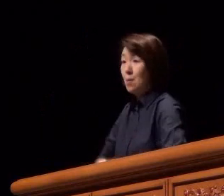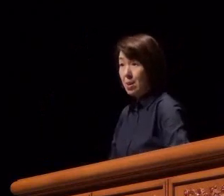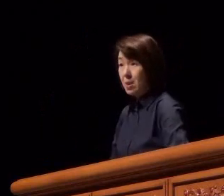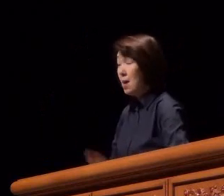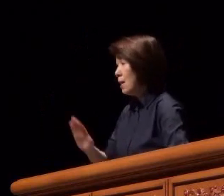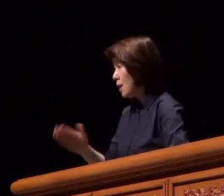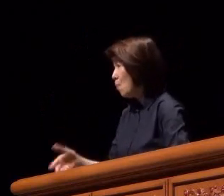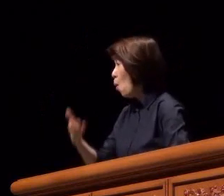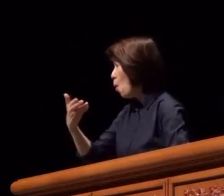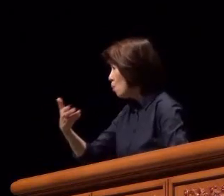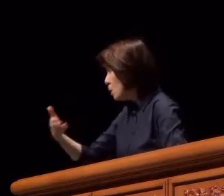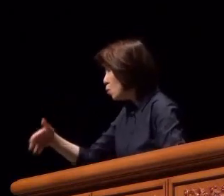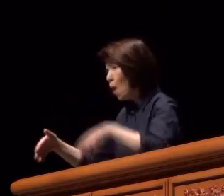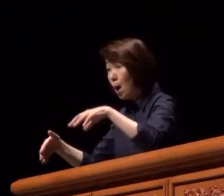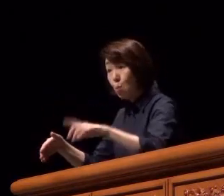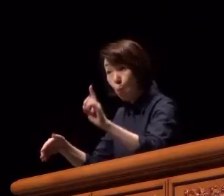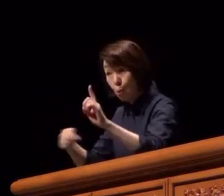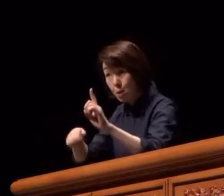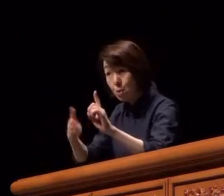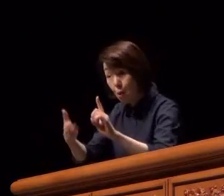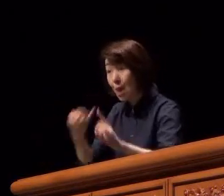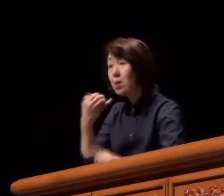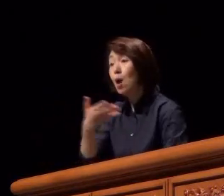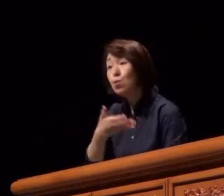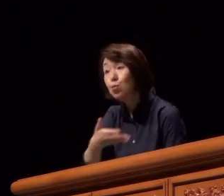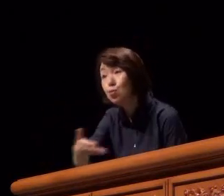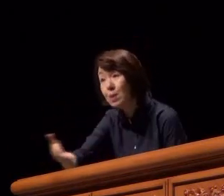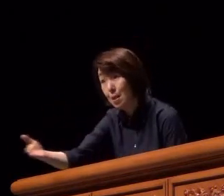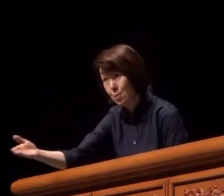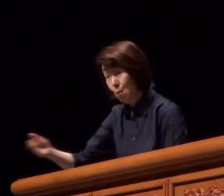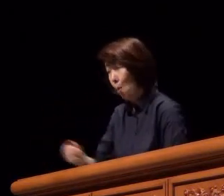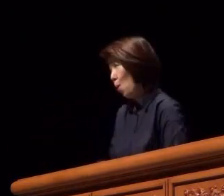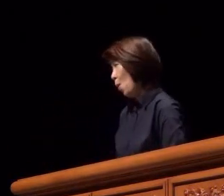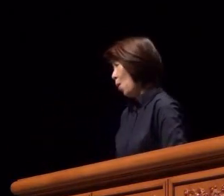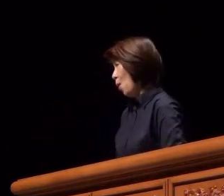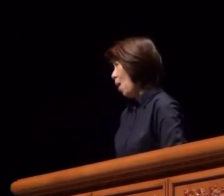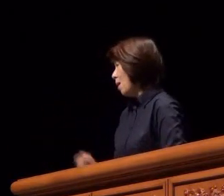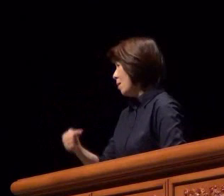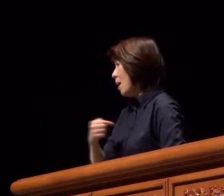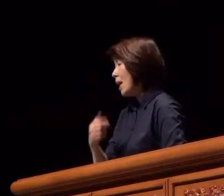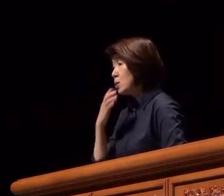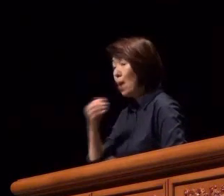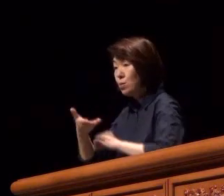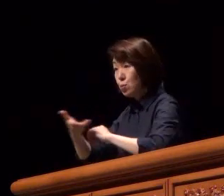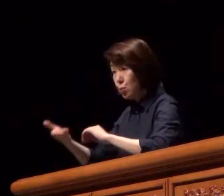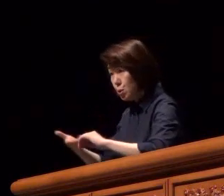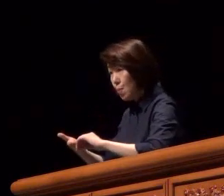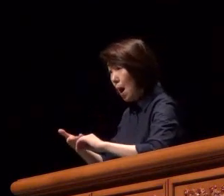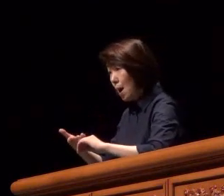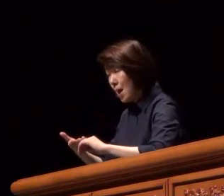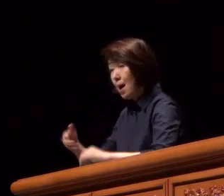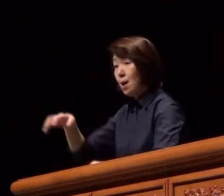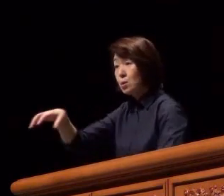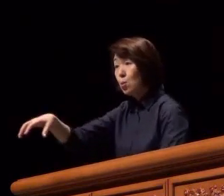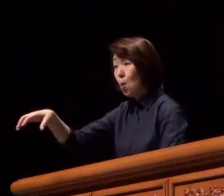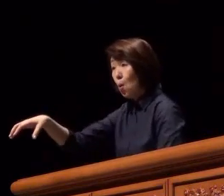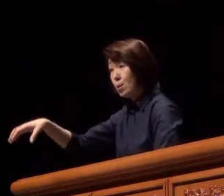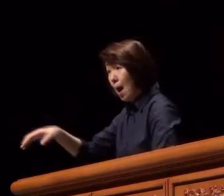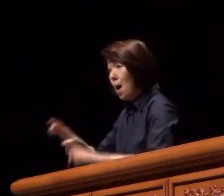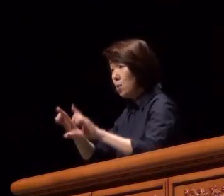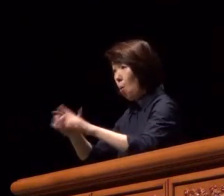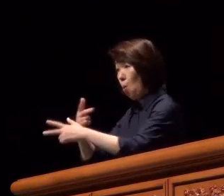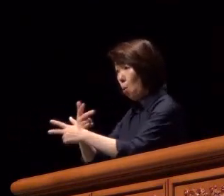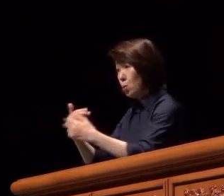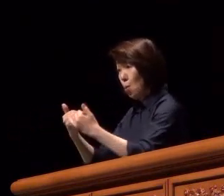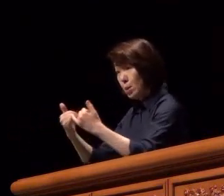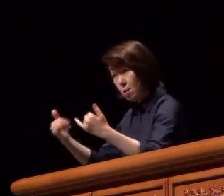ね、どこへ行ったったら海ですよね。で、あの私は福島やその他あの東北の人たち